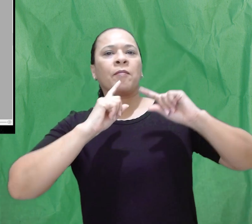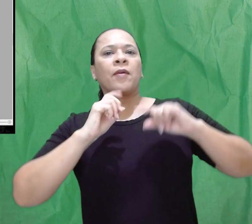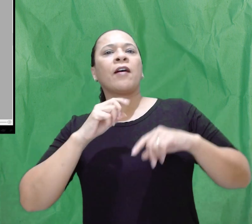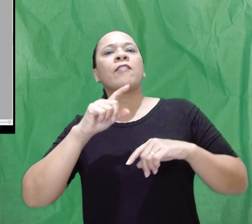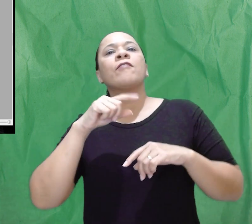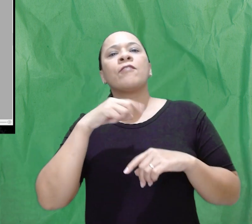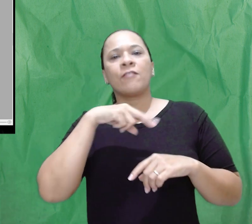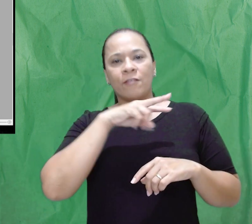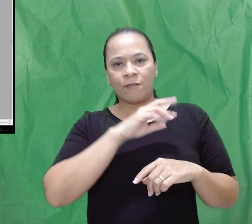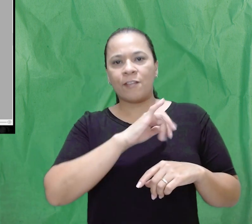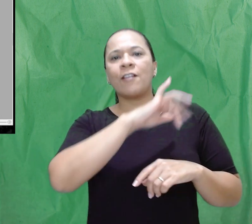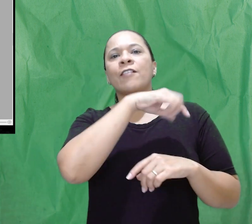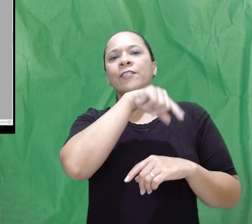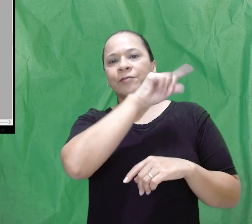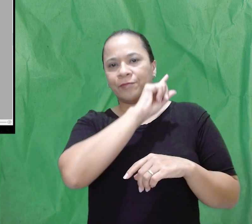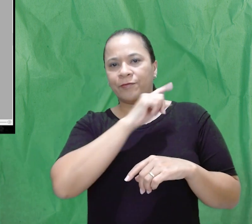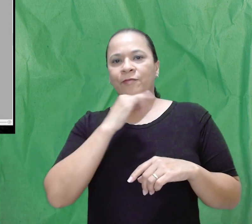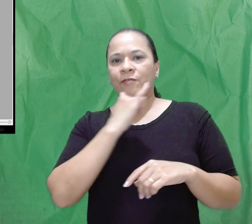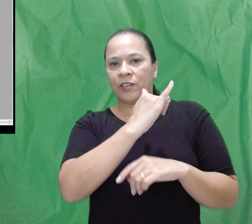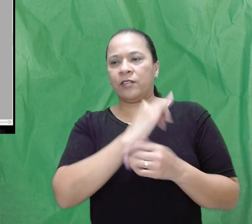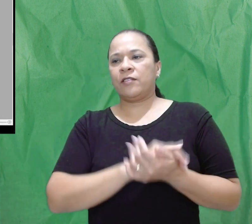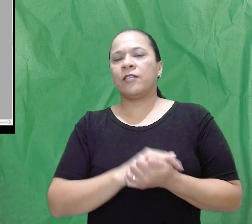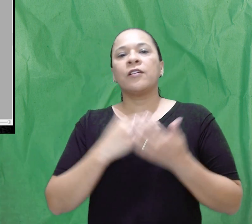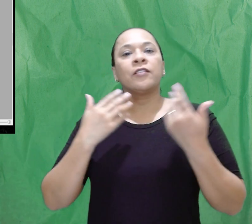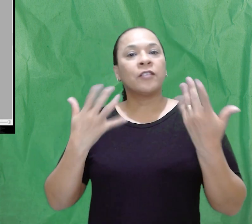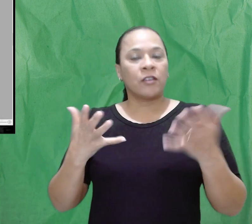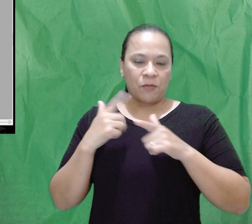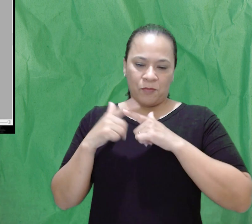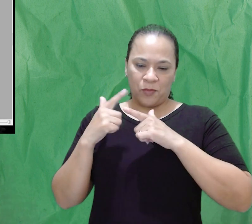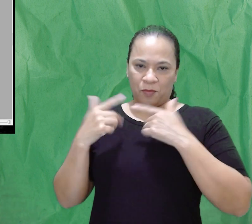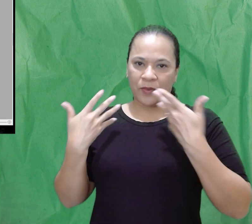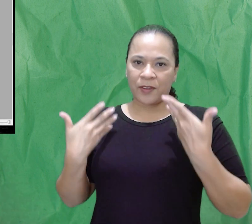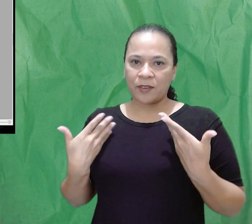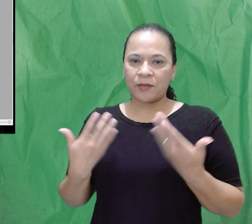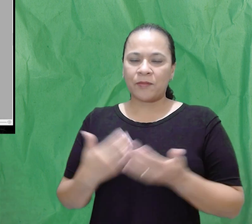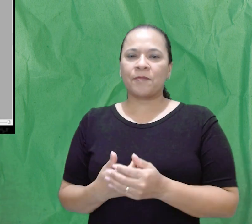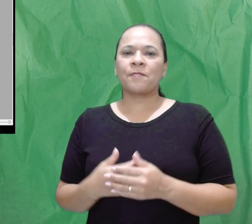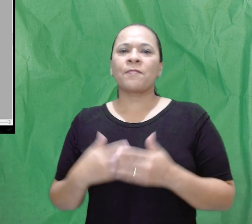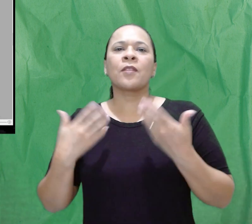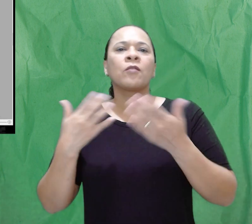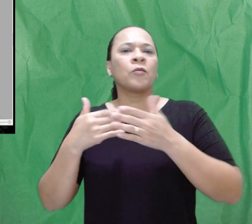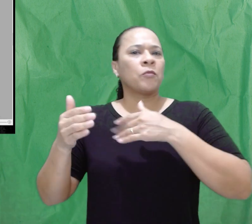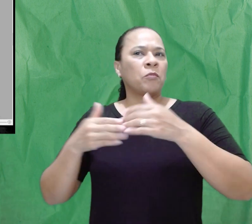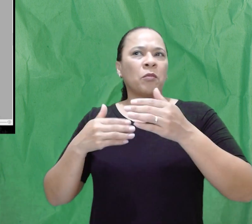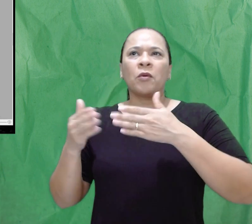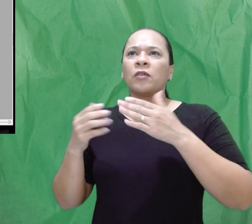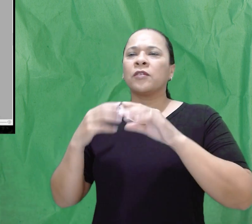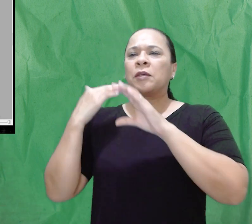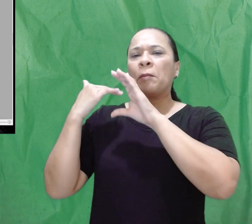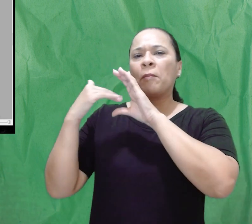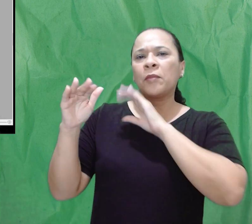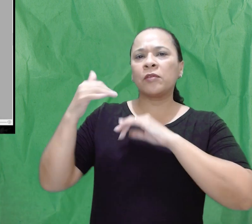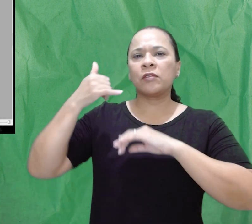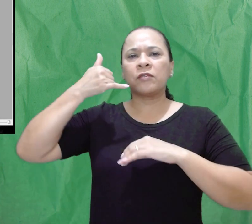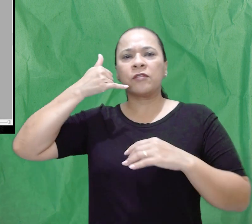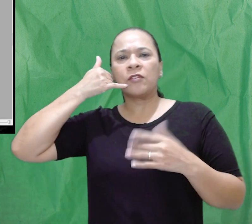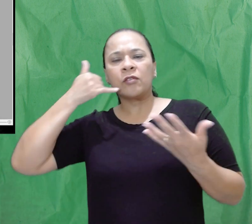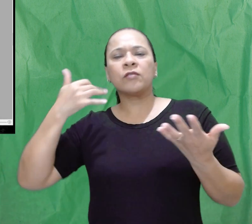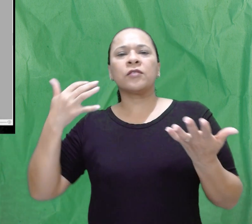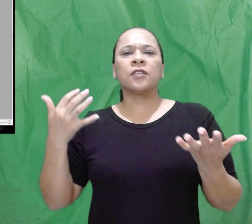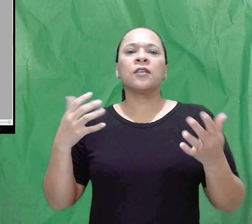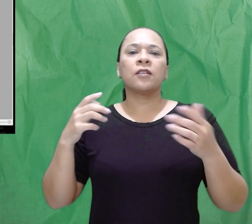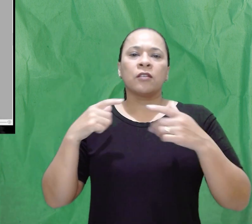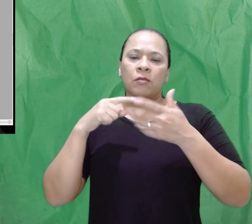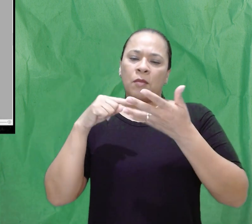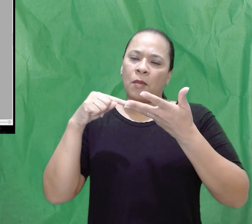muito com a qualidade no atendimento. Seja pessoalmente ou por e-mail, ou então por telefone, tem alguns pontos muito